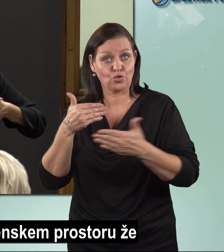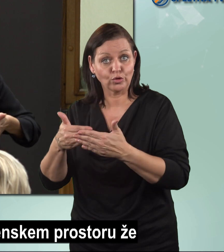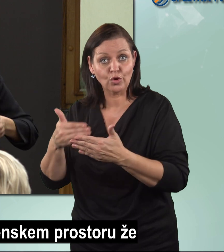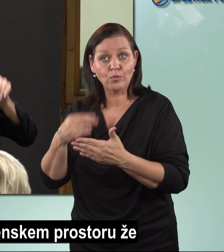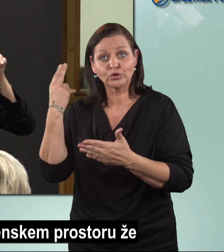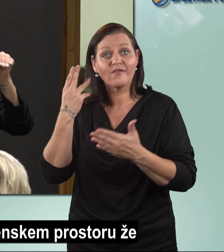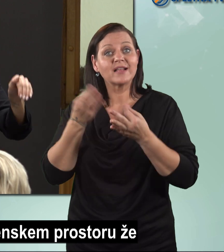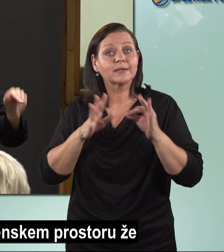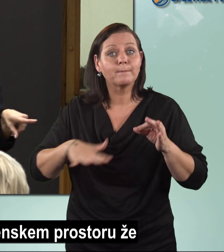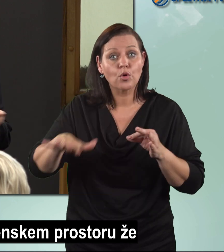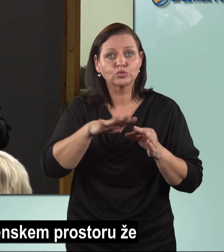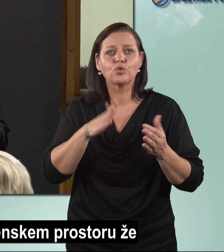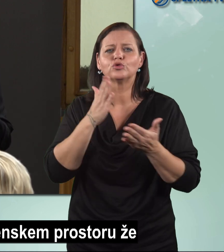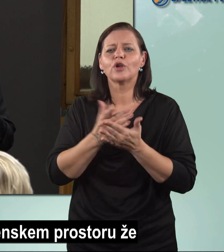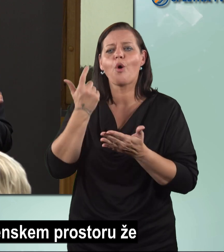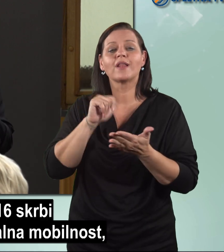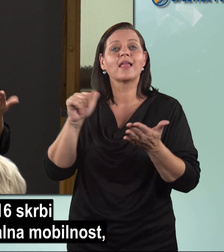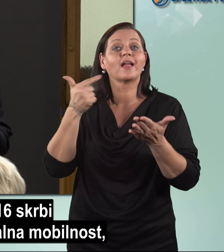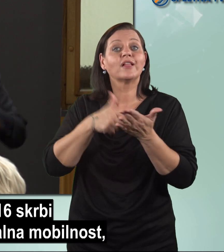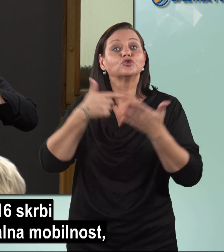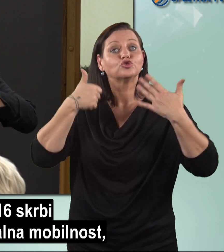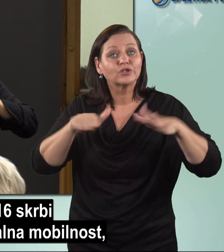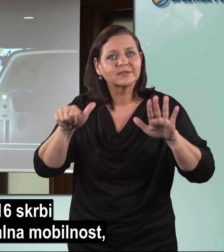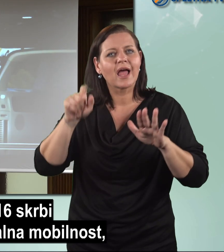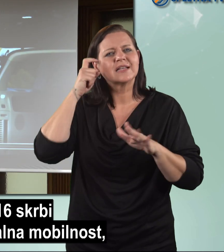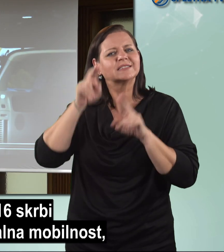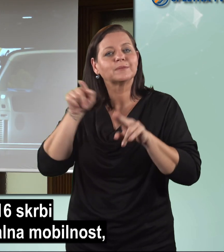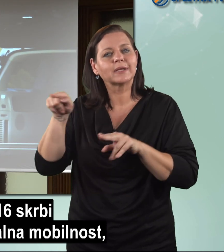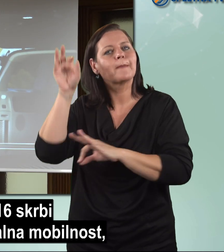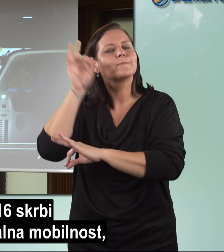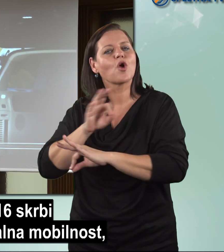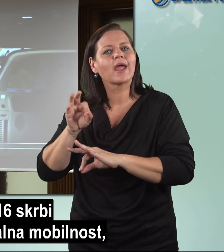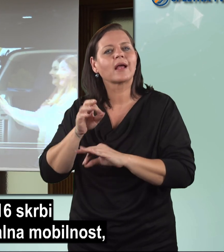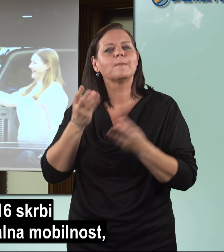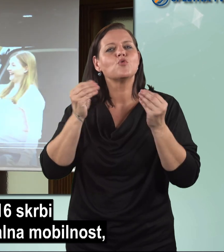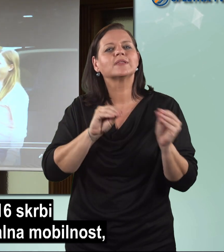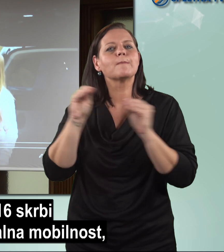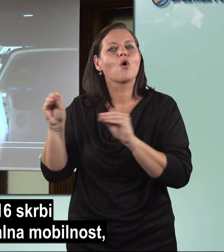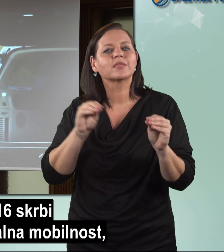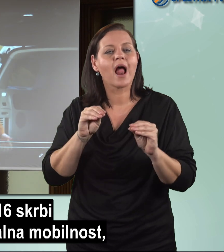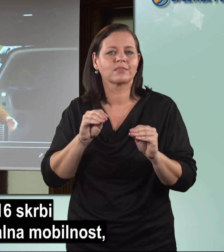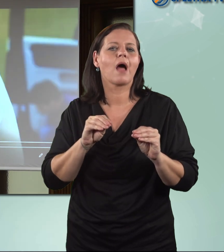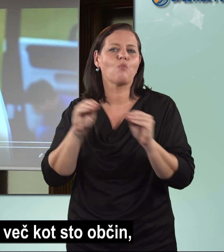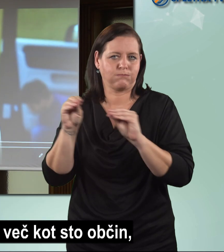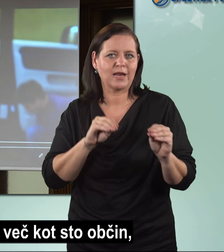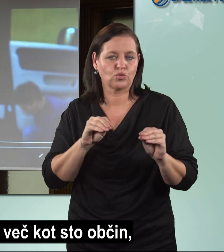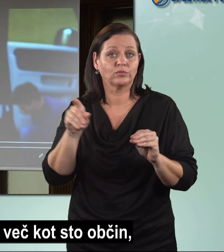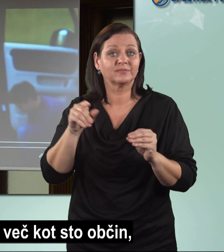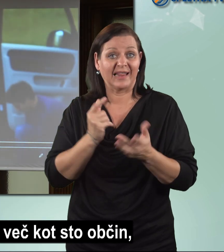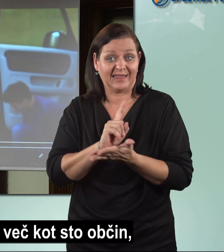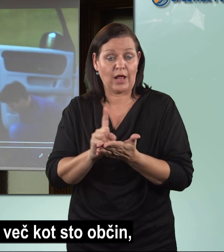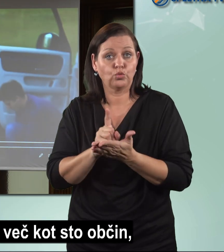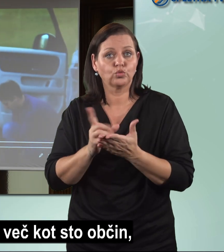Za dostopnost v slovenskem prostoru že od leta 2016 skrbi projekt Multimodalna mobilnost, ki